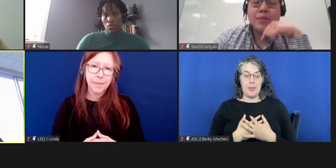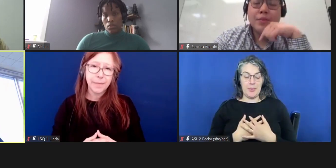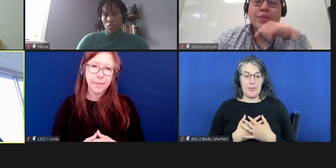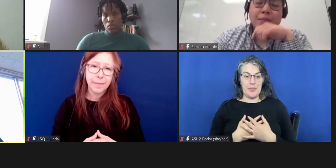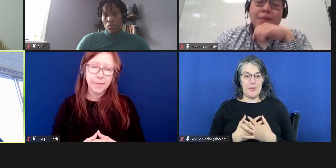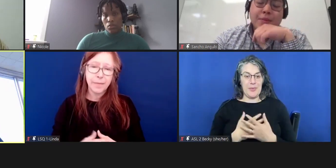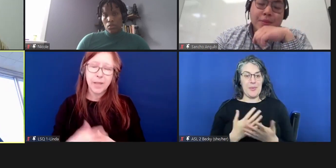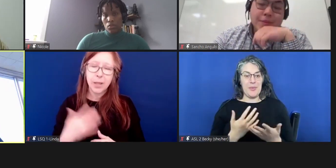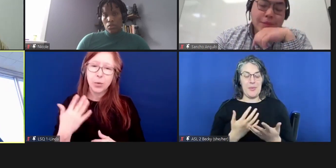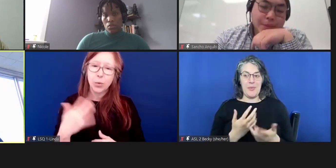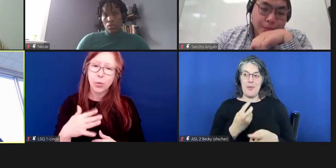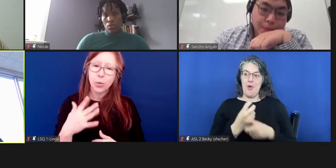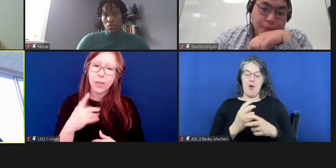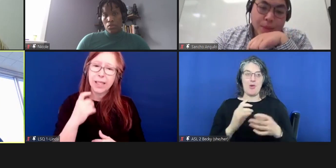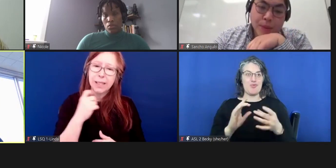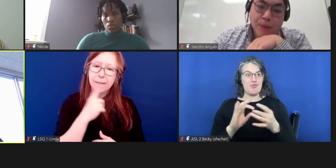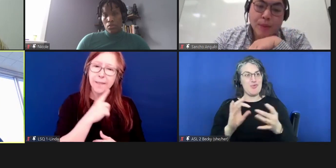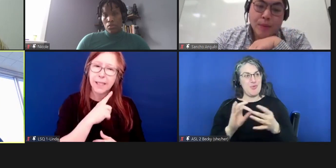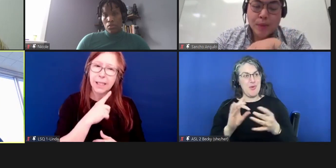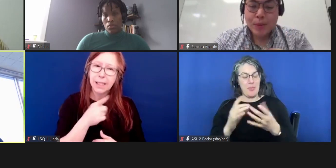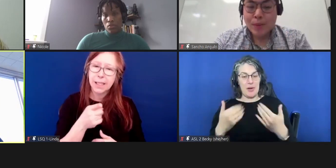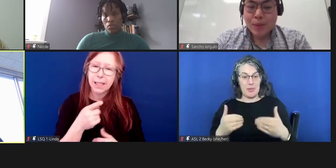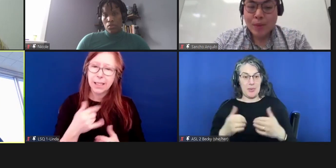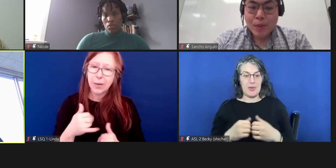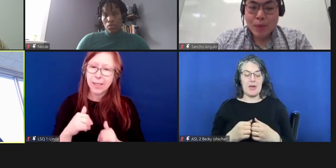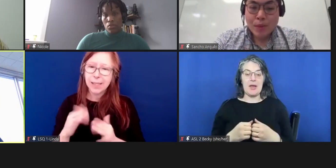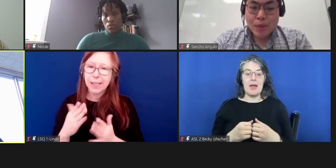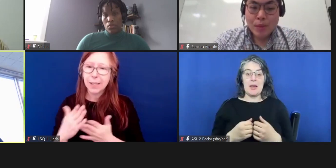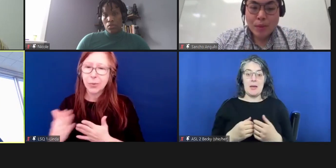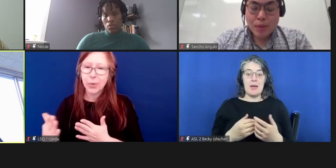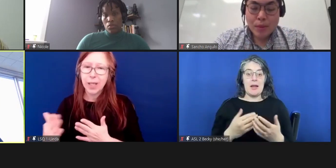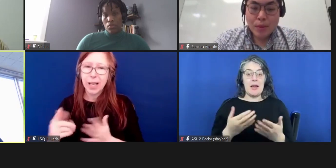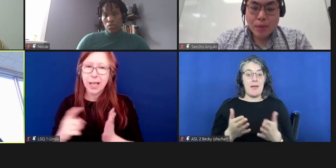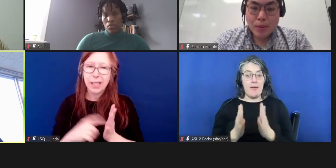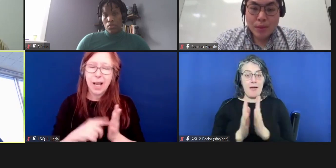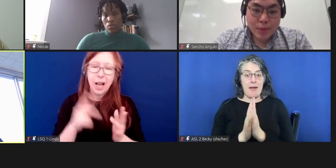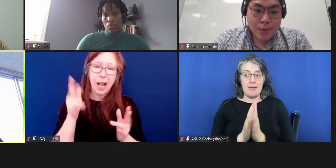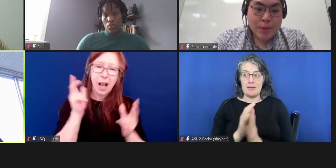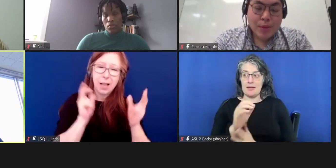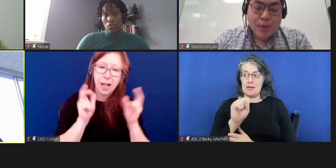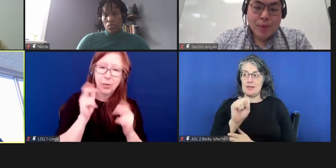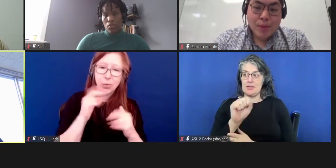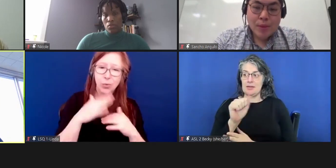C'est difficile de poursuivre lorsque l'on entend ce que l'on a entendu de vous trois.